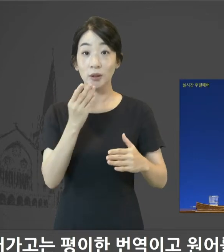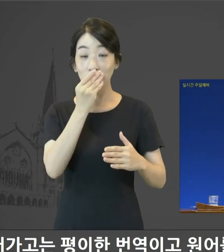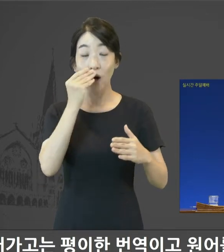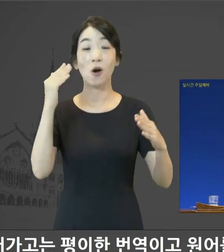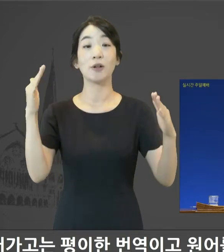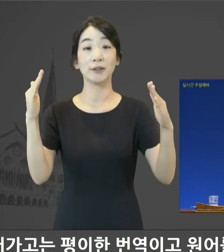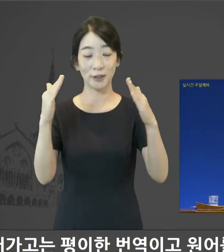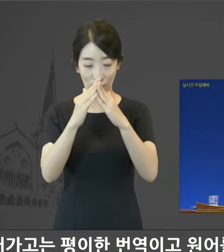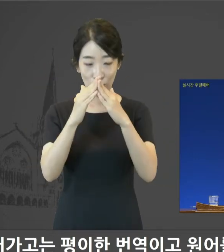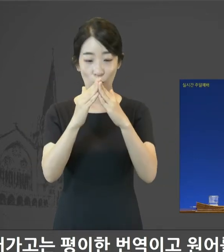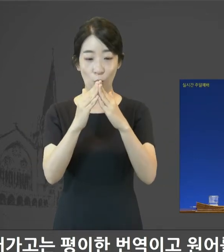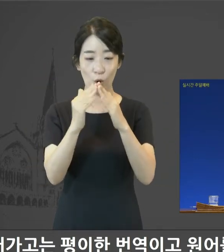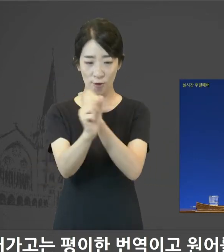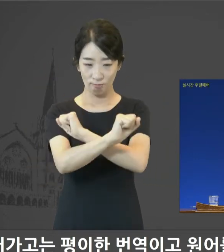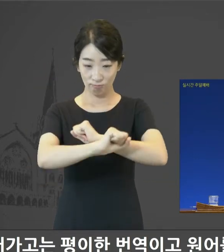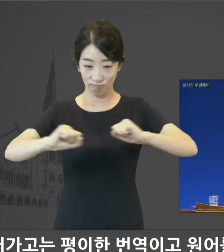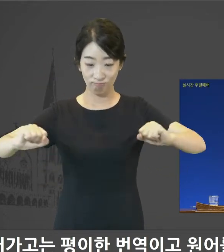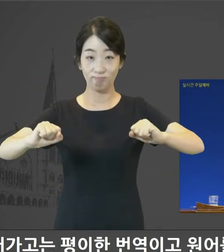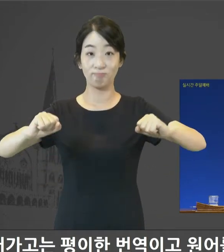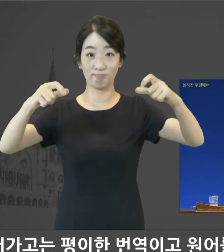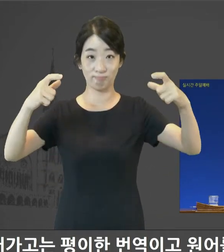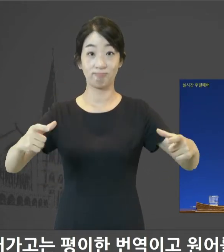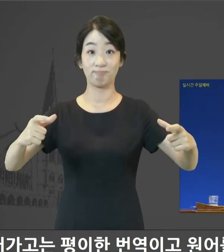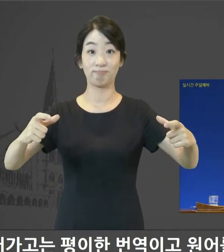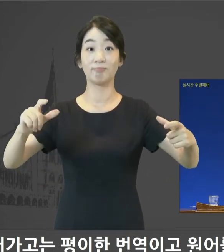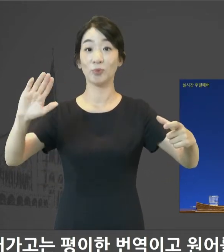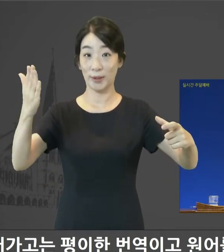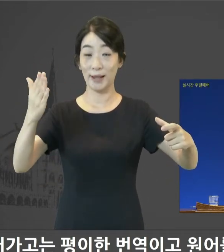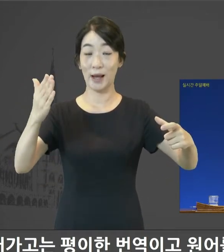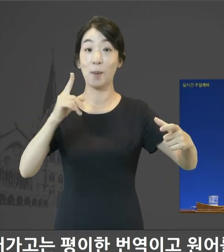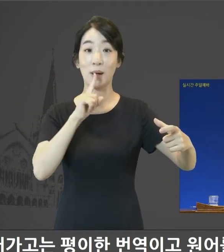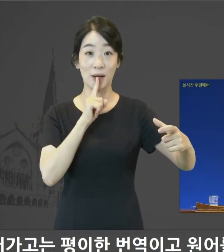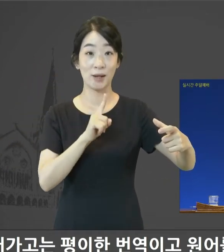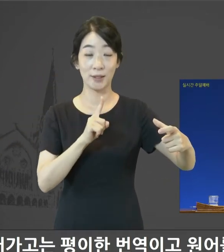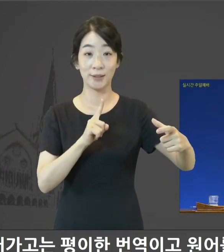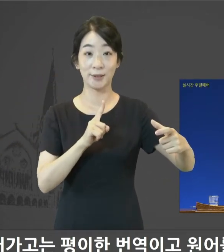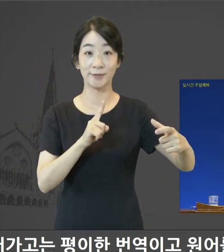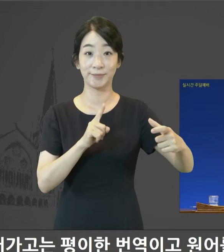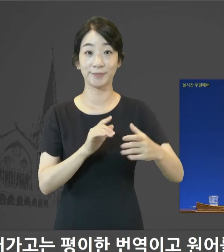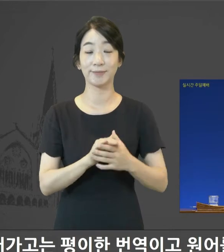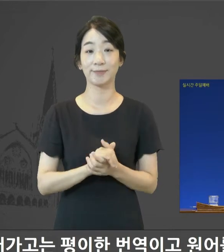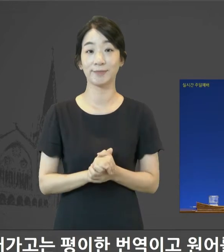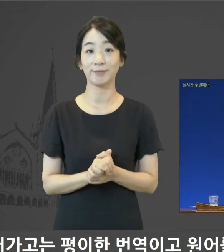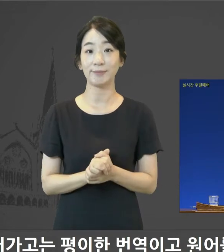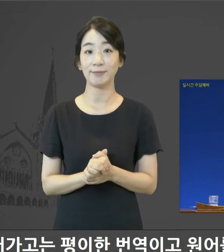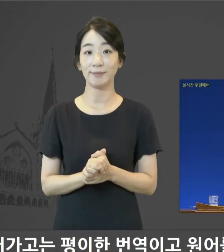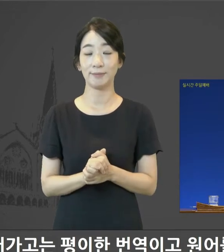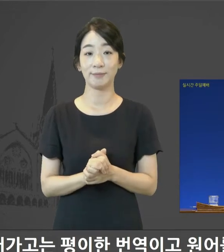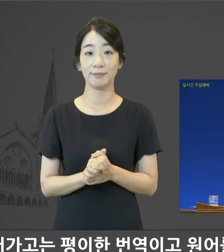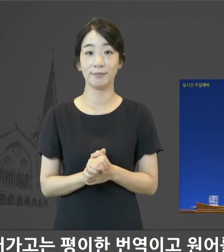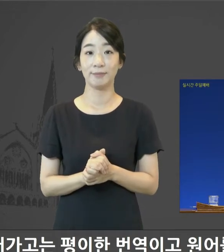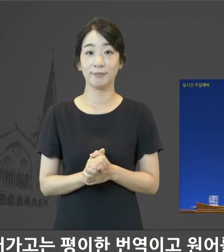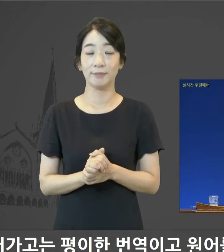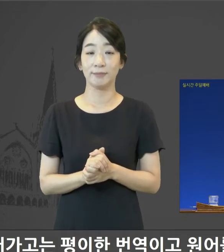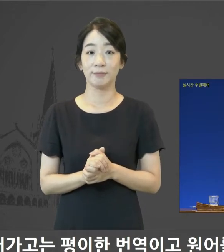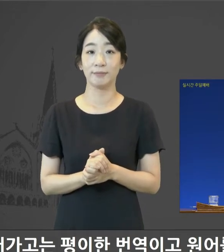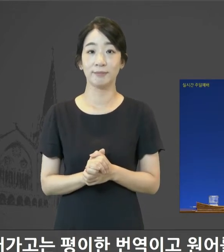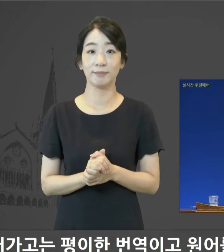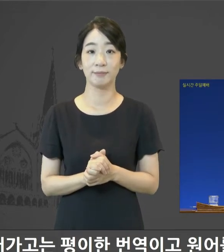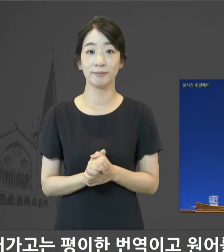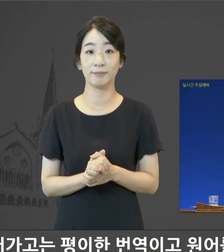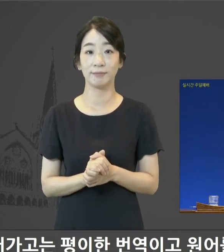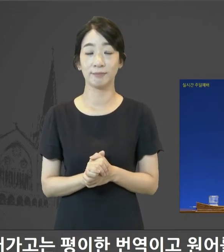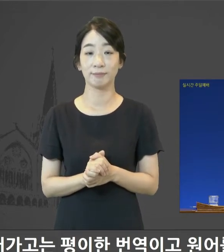지어져 가고, 이렇게 원문에는 조금 더 특별한 동사가 사용이 되고 있습니다. 자,